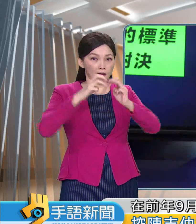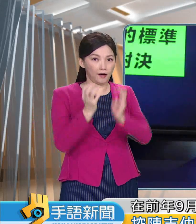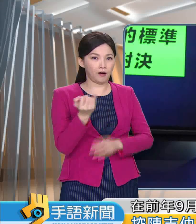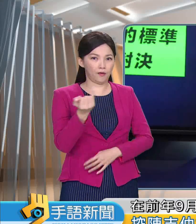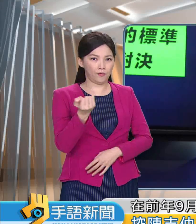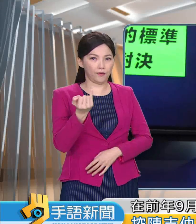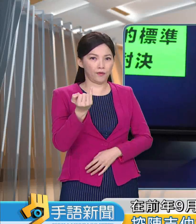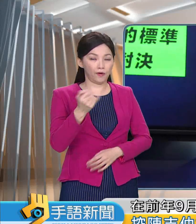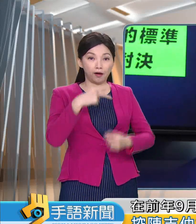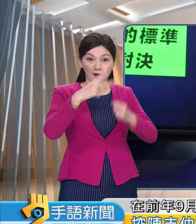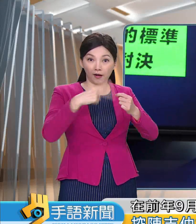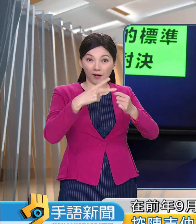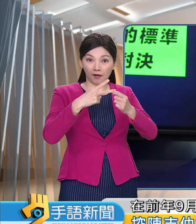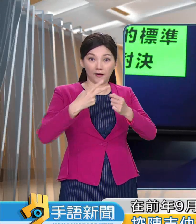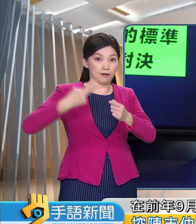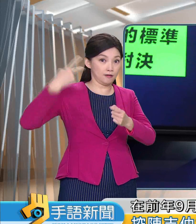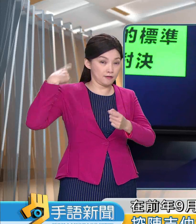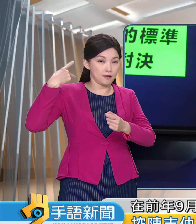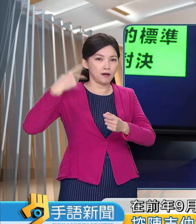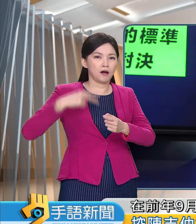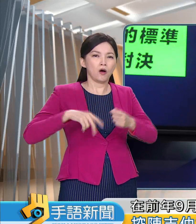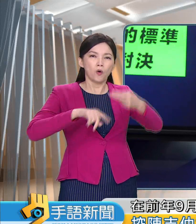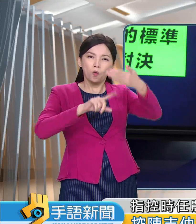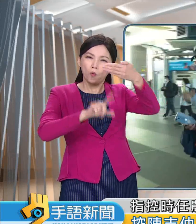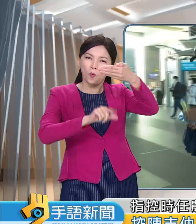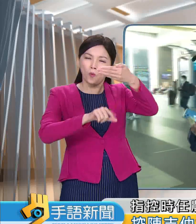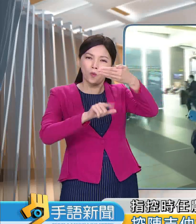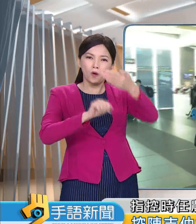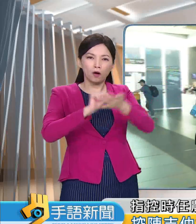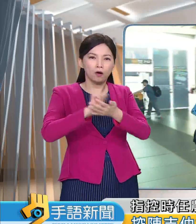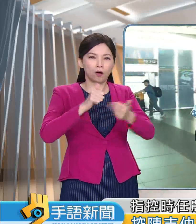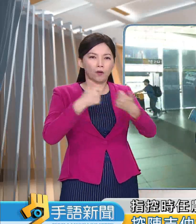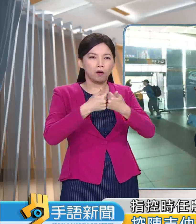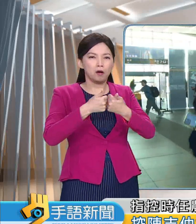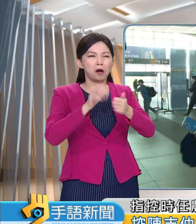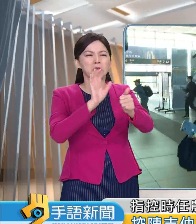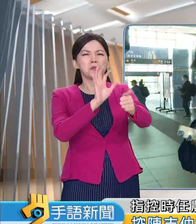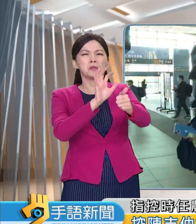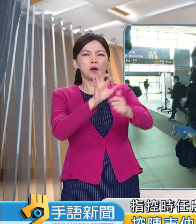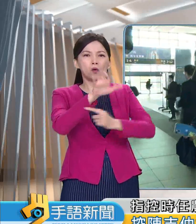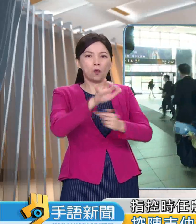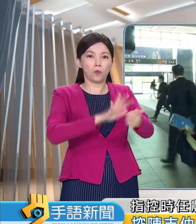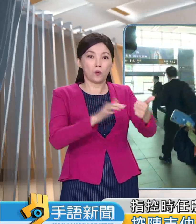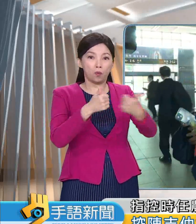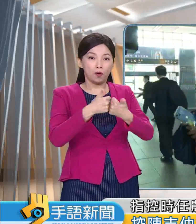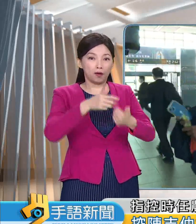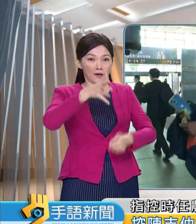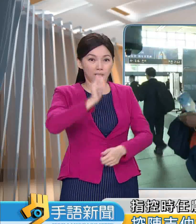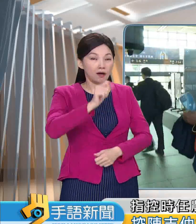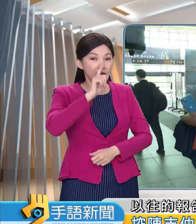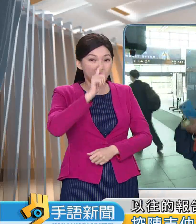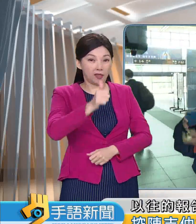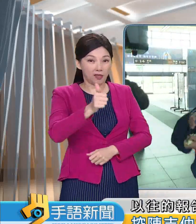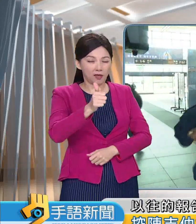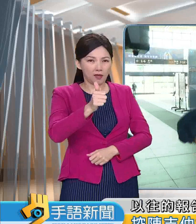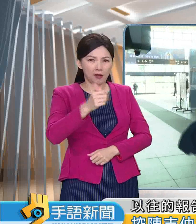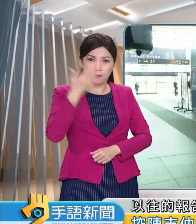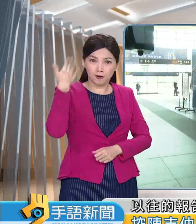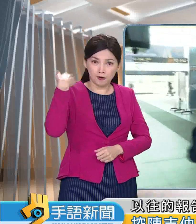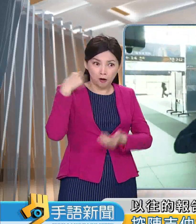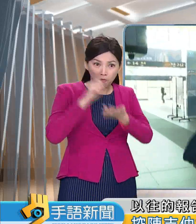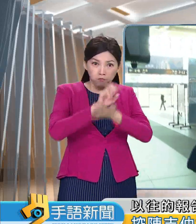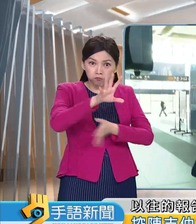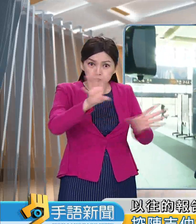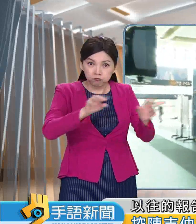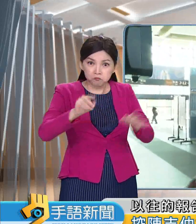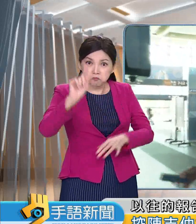在前年九月开记者会，指控时任农委会主委陈吉仲以往的报